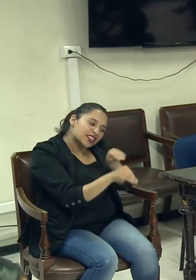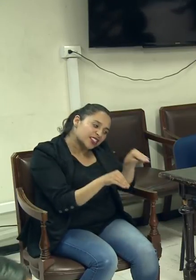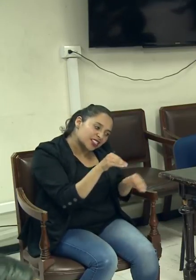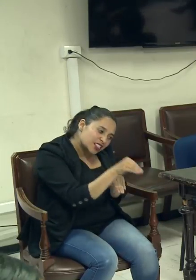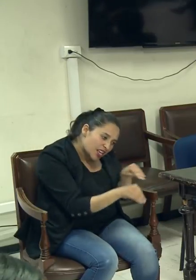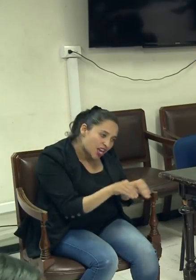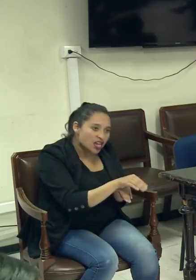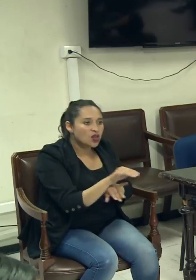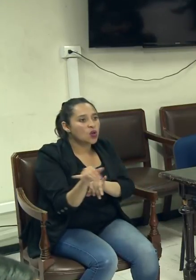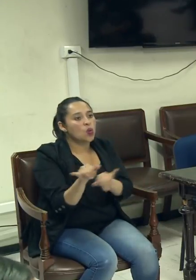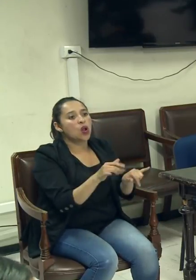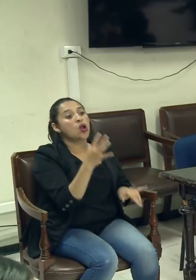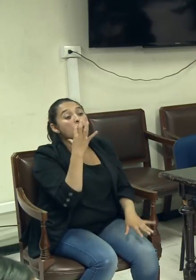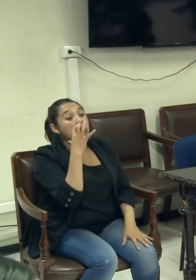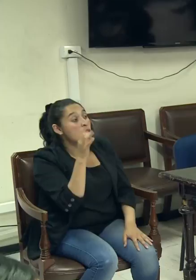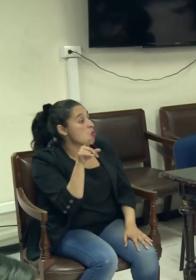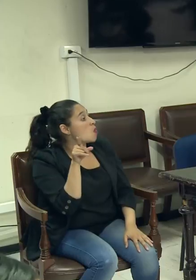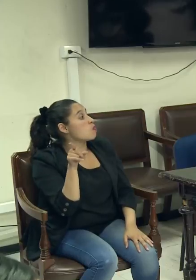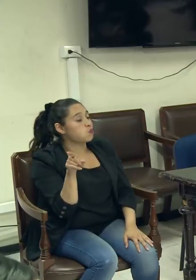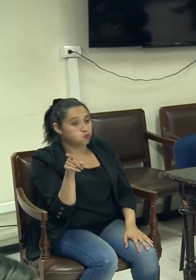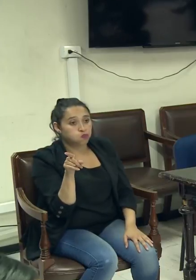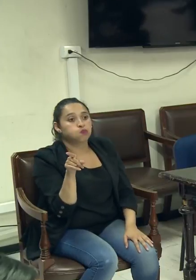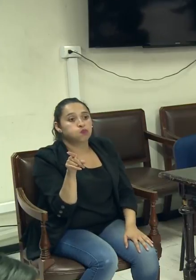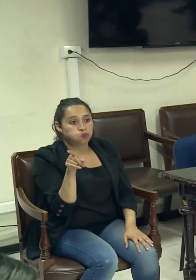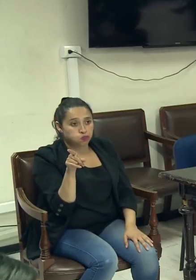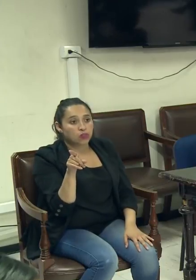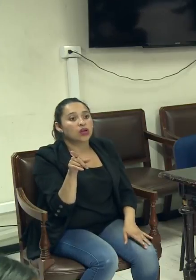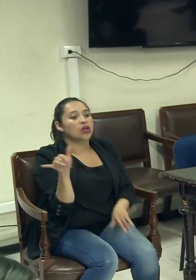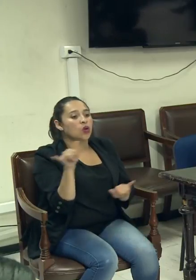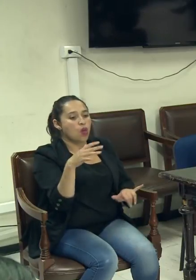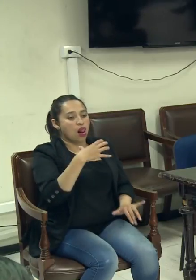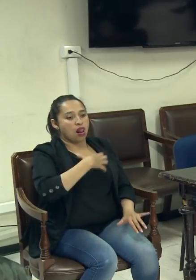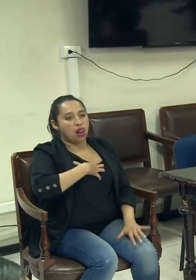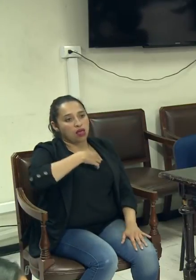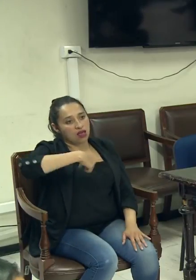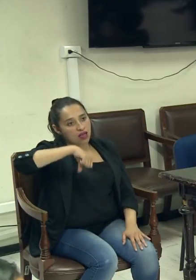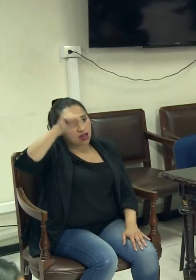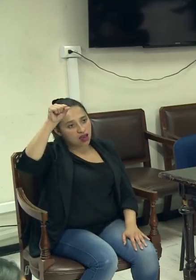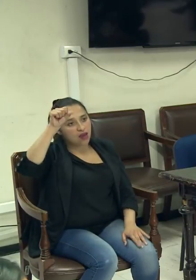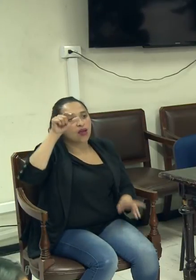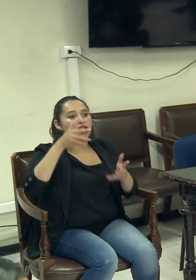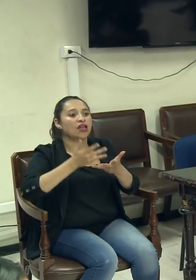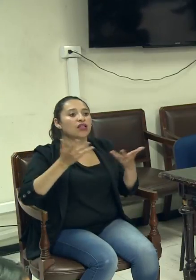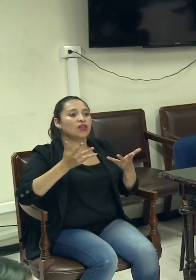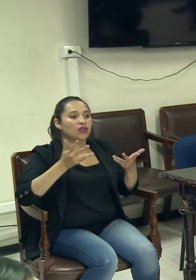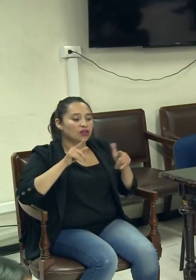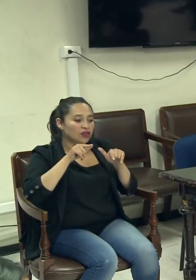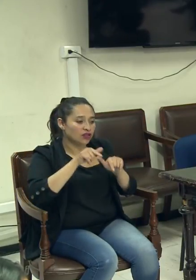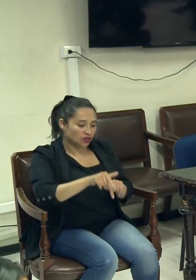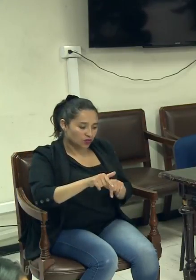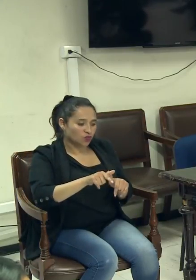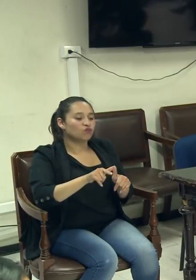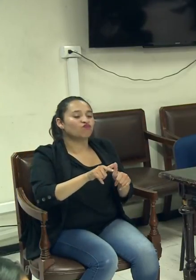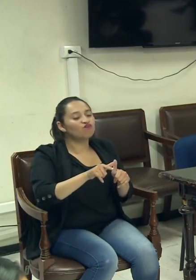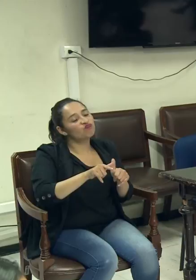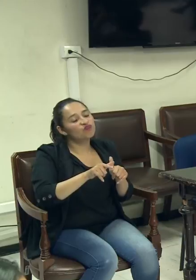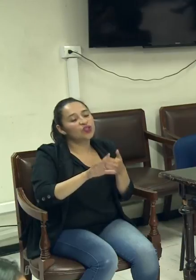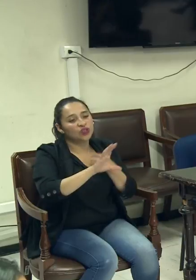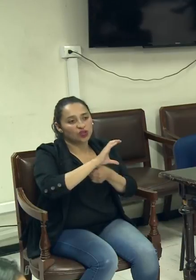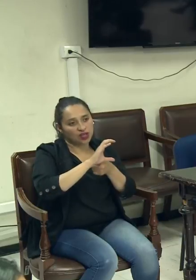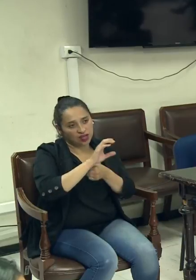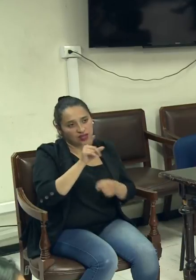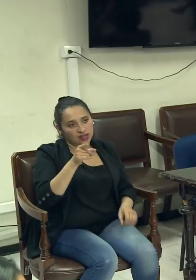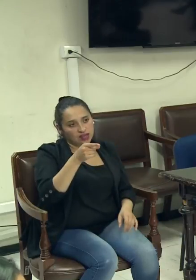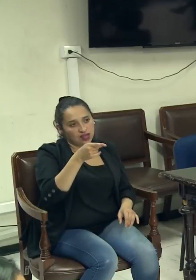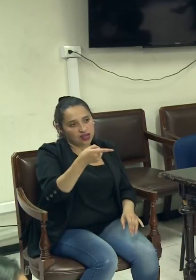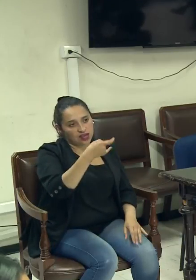todo, un hombre que había sido un verdadero héroe en el estado de Guerrero, donde se masacra